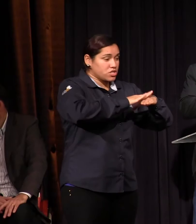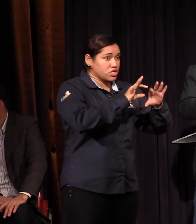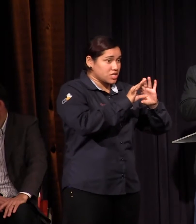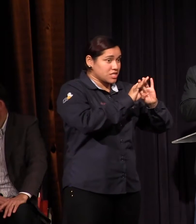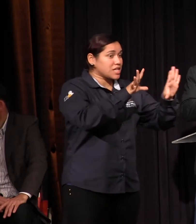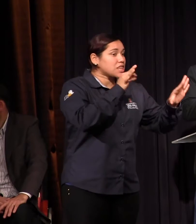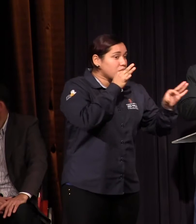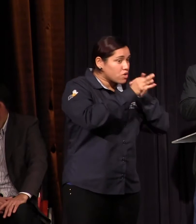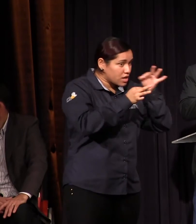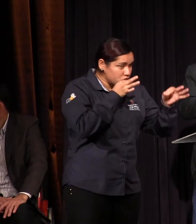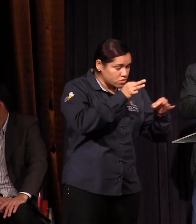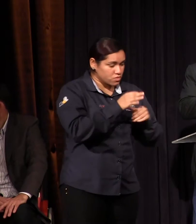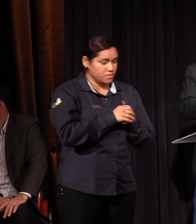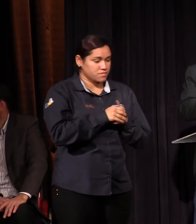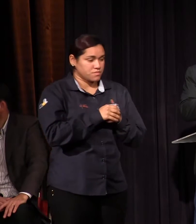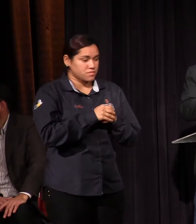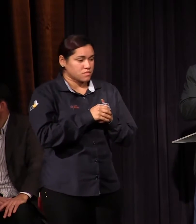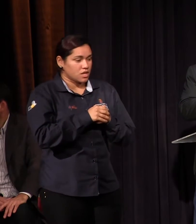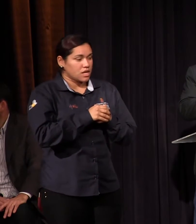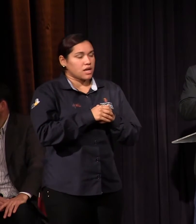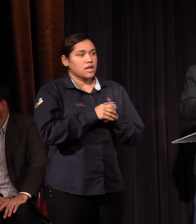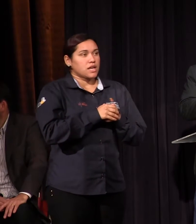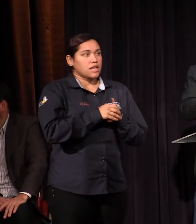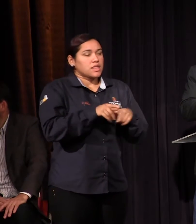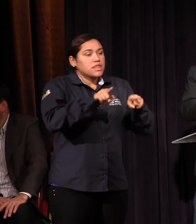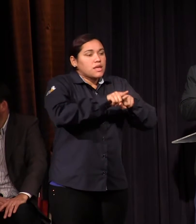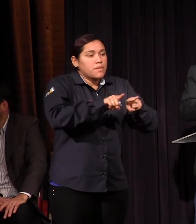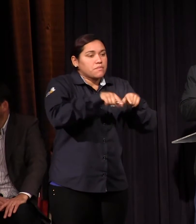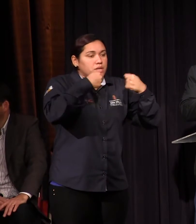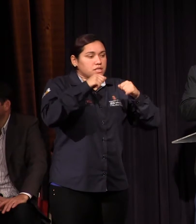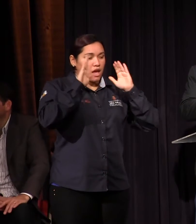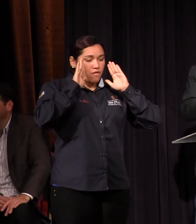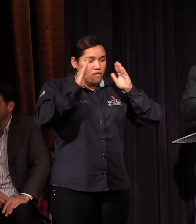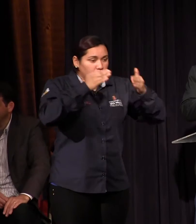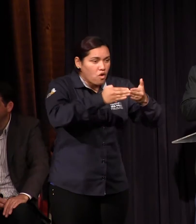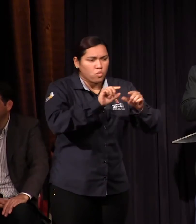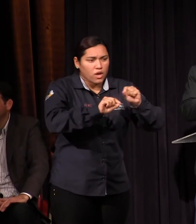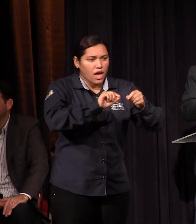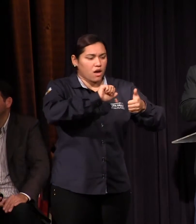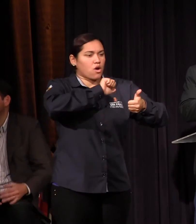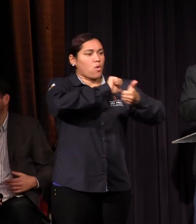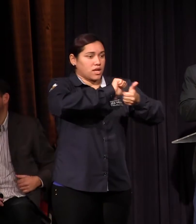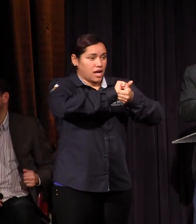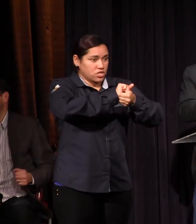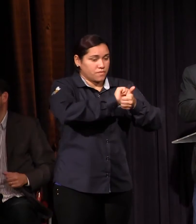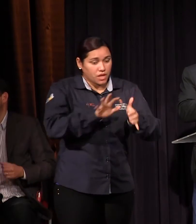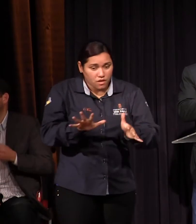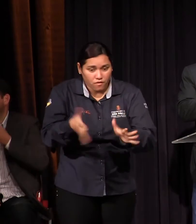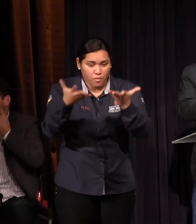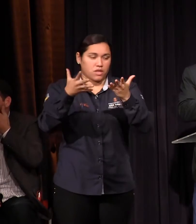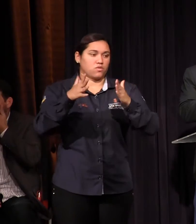frente da secretaria e comprometida com a qualidade da educação e no fomento às discussões coletivas